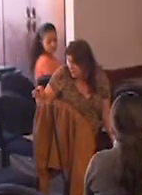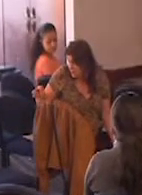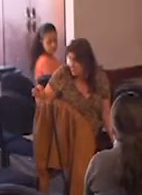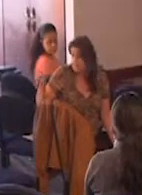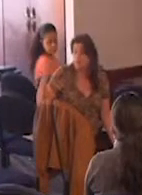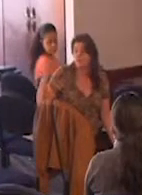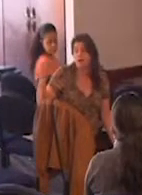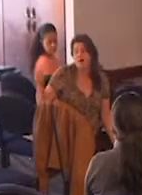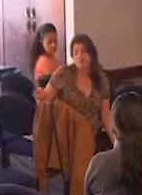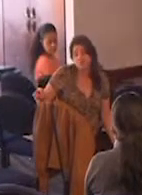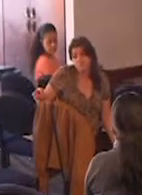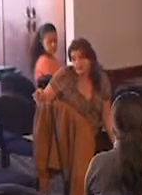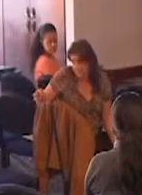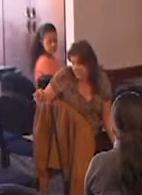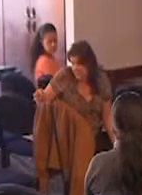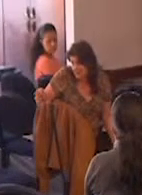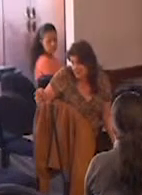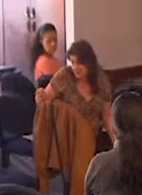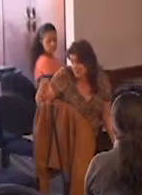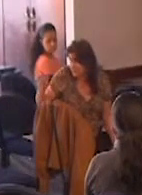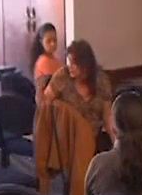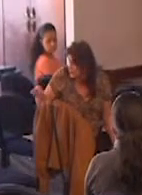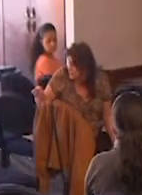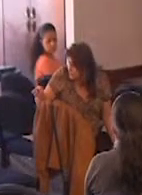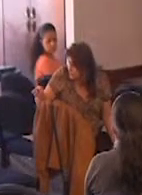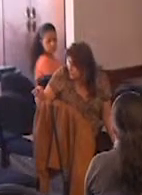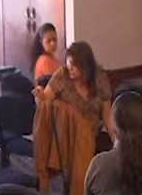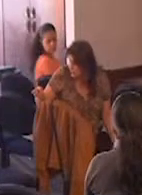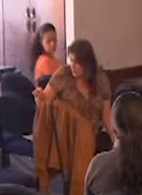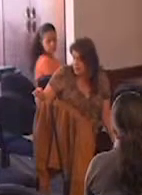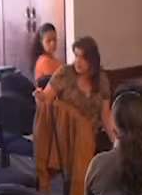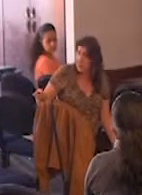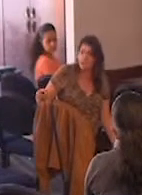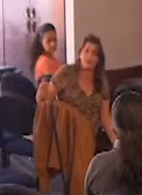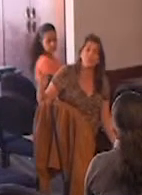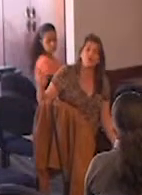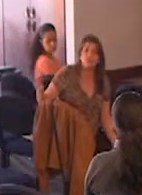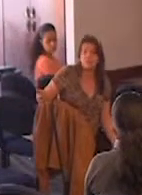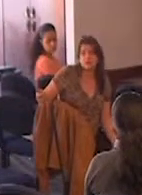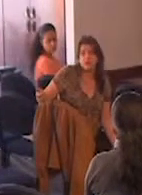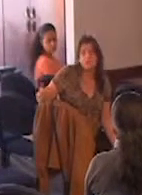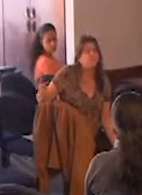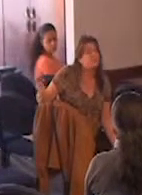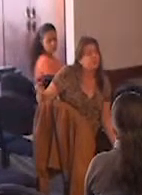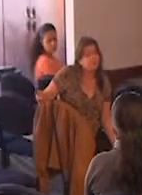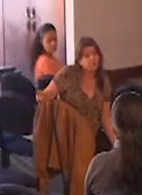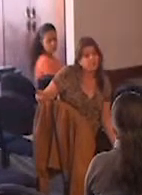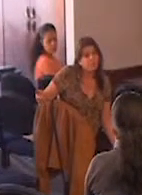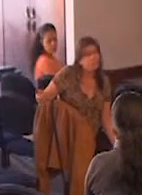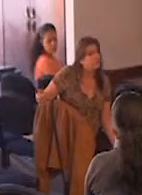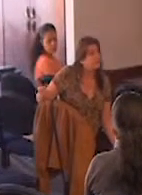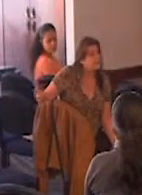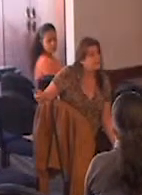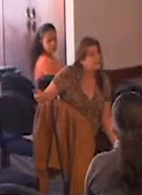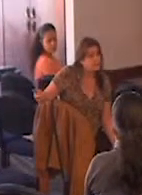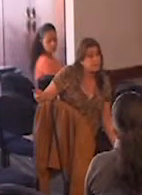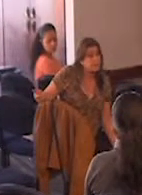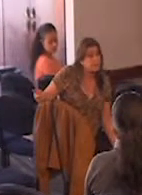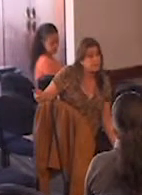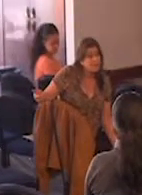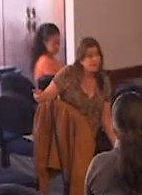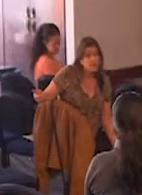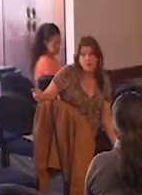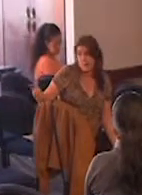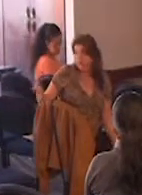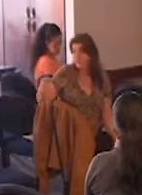dado autoayuda, le hemos bajado los niveles de frustración, hemos disminuido